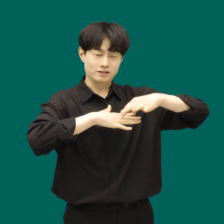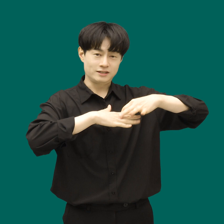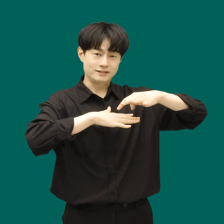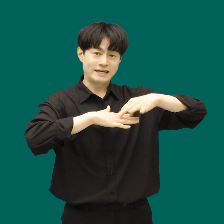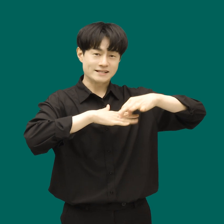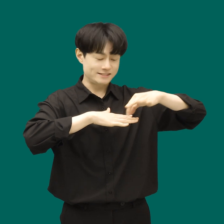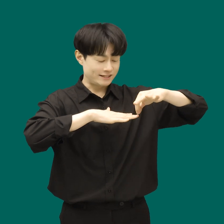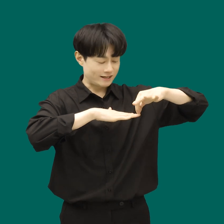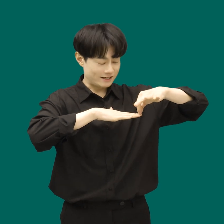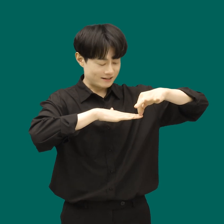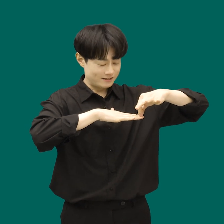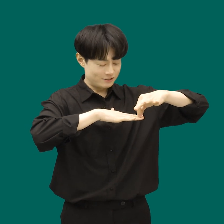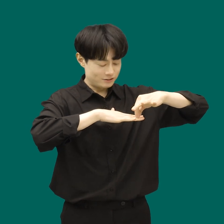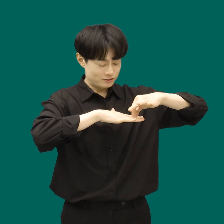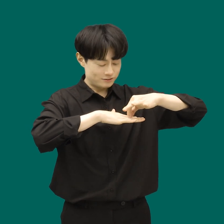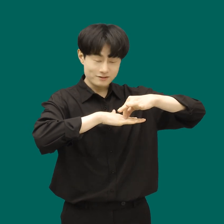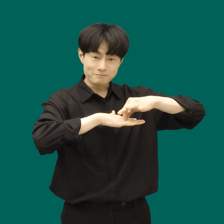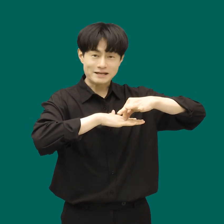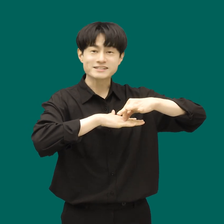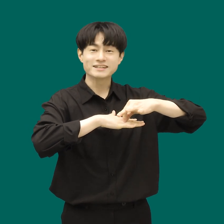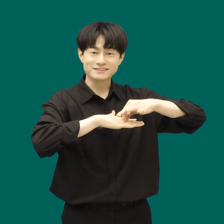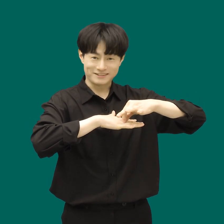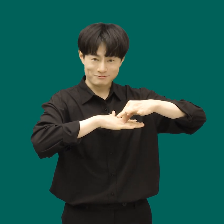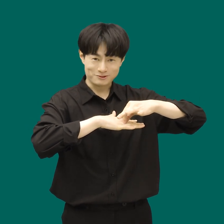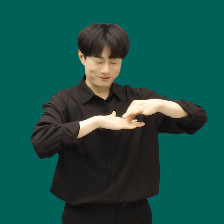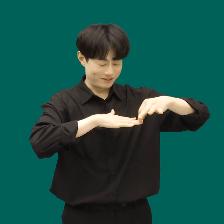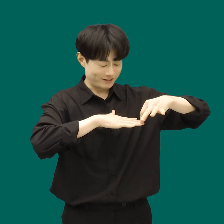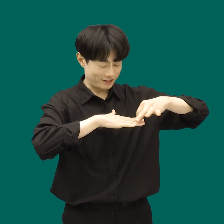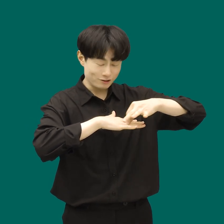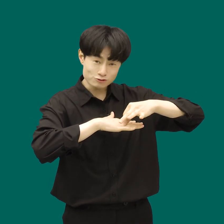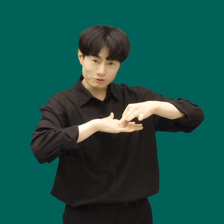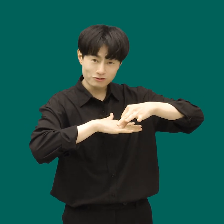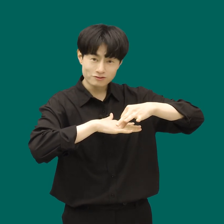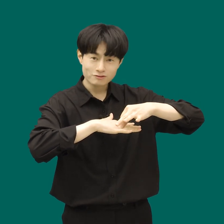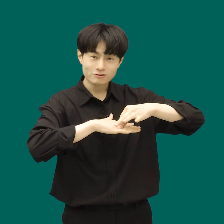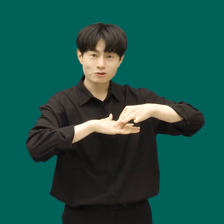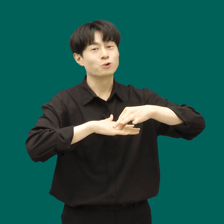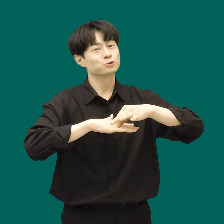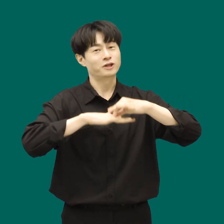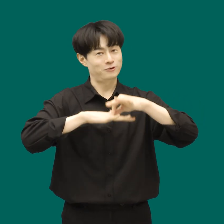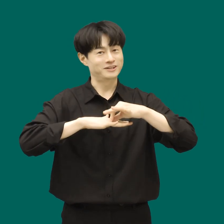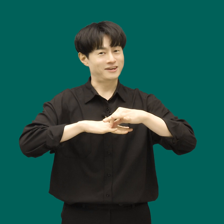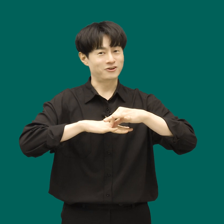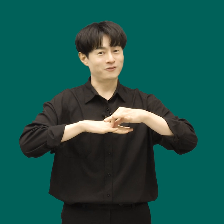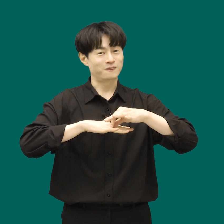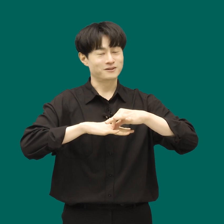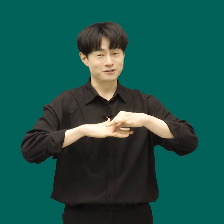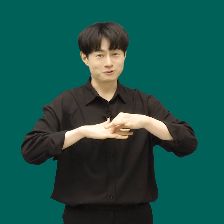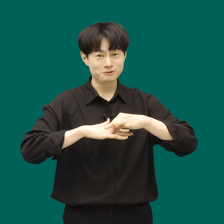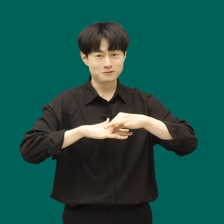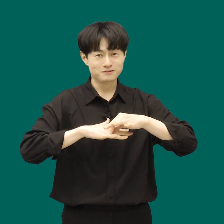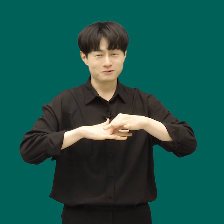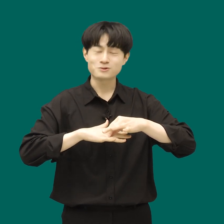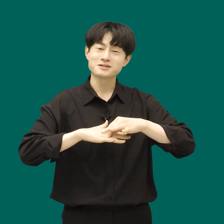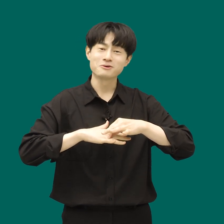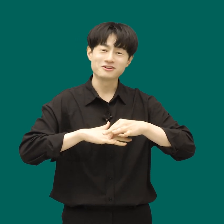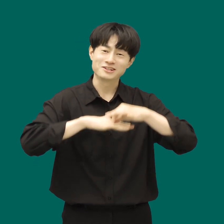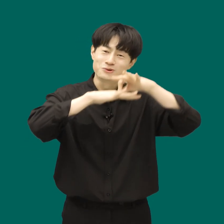여기 약지에다가 반지 끼는 느낌으로 이렇게 끼워주면 결혼도 돼요. 이게 결혼. 그리고 혹시 그러면 이혼은